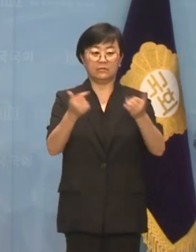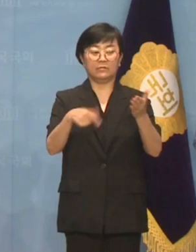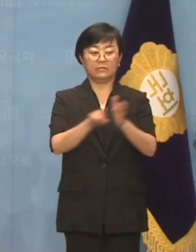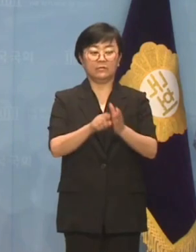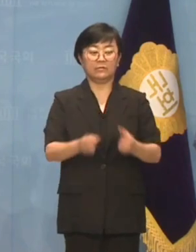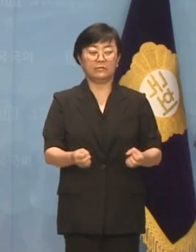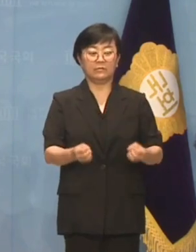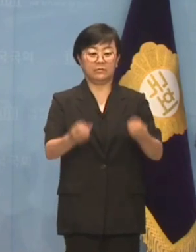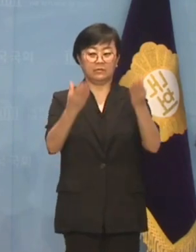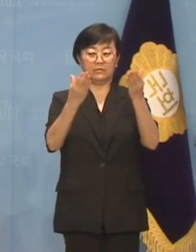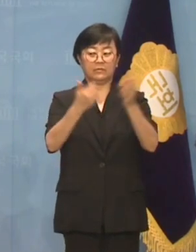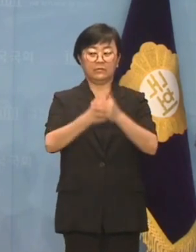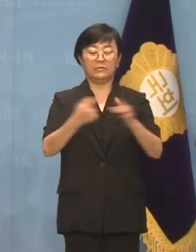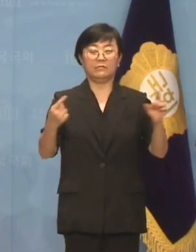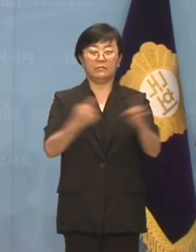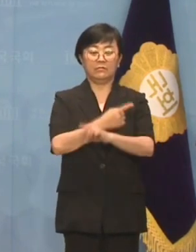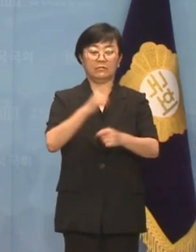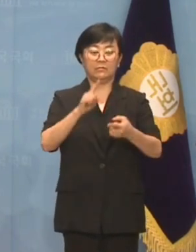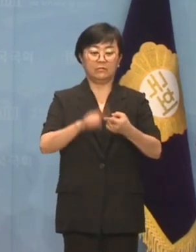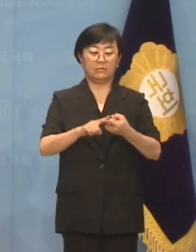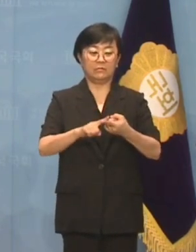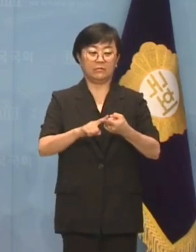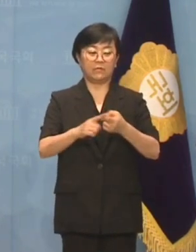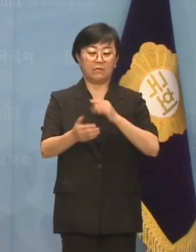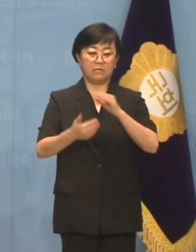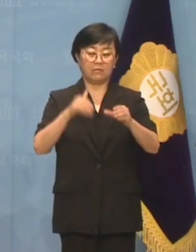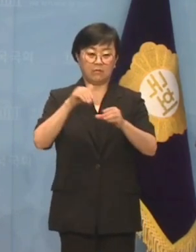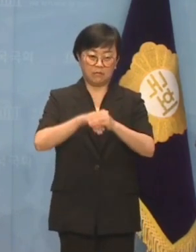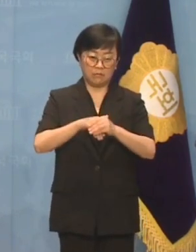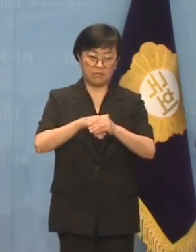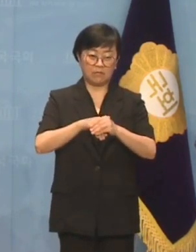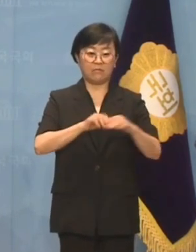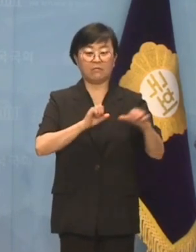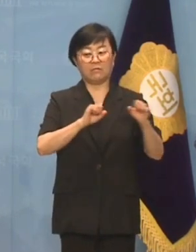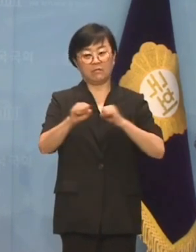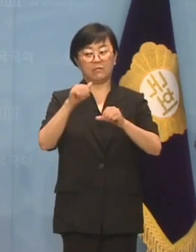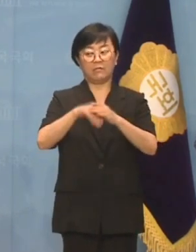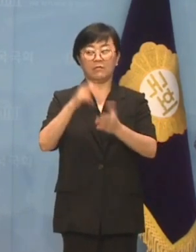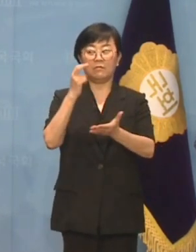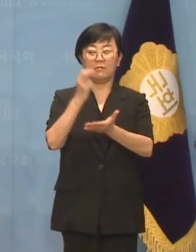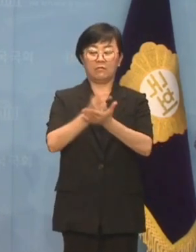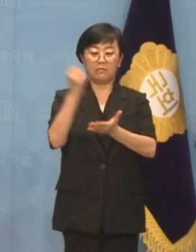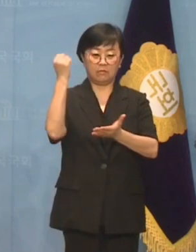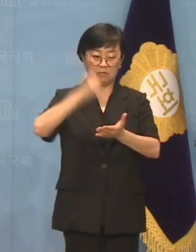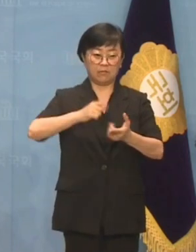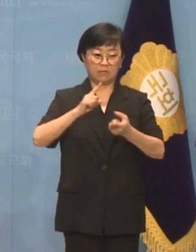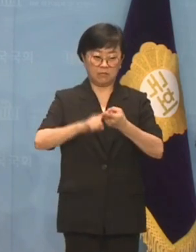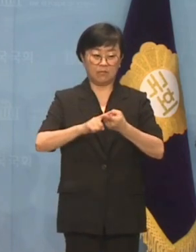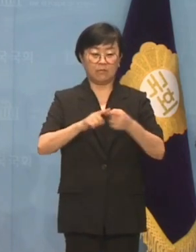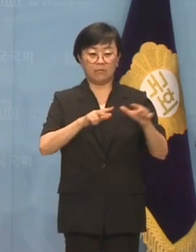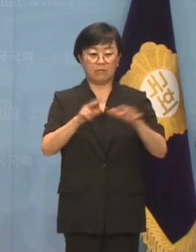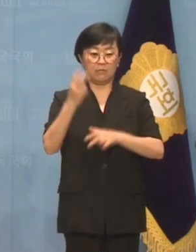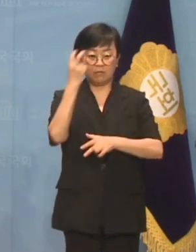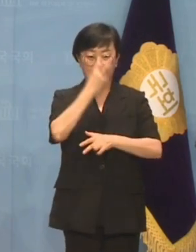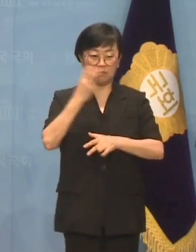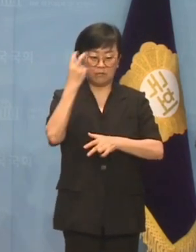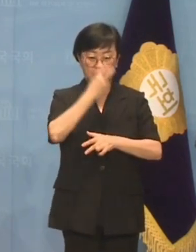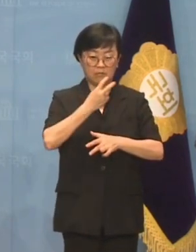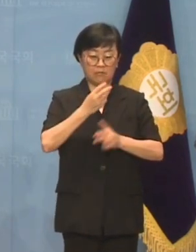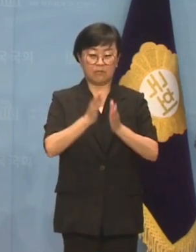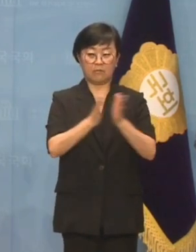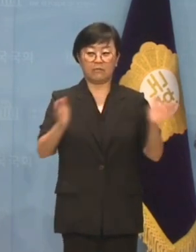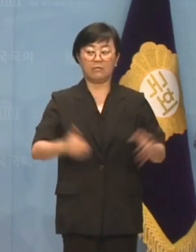정치인들을 위한 행사로 전락시킨 것에 대해 사전선거운동인지 선거법 위반 여부에 대한 즉각적인 조사에